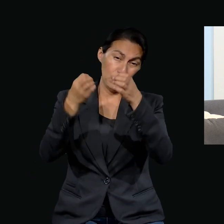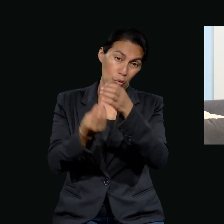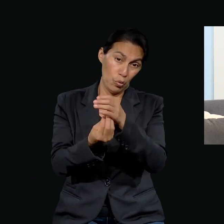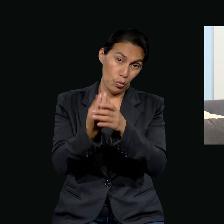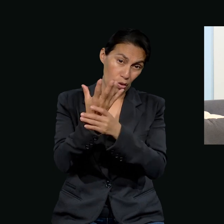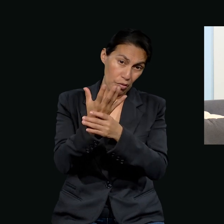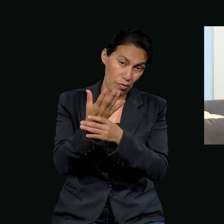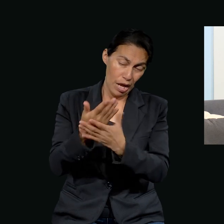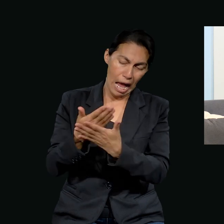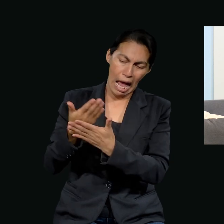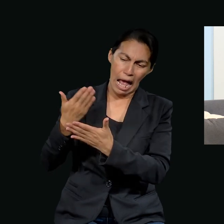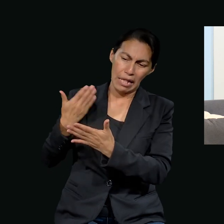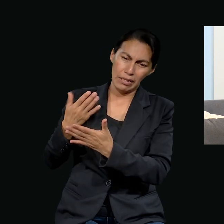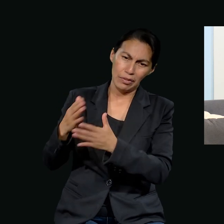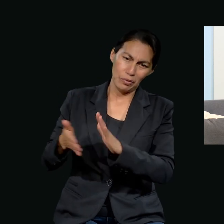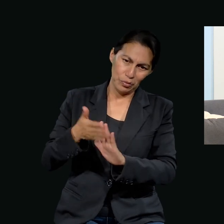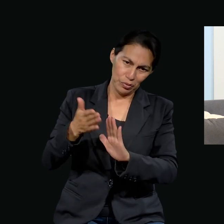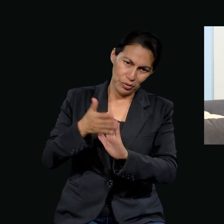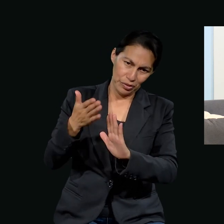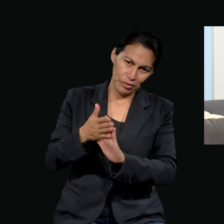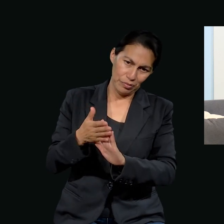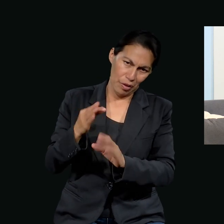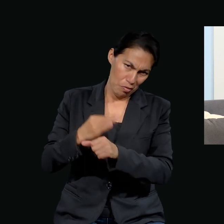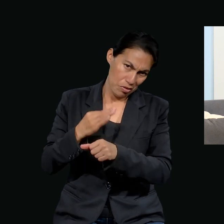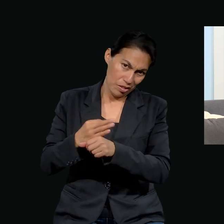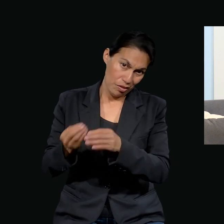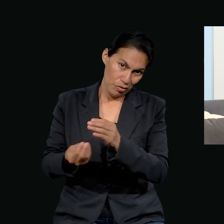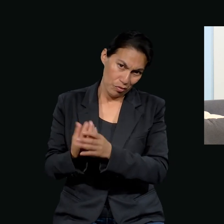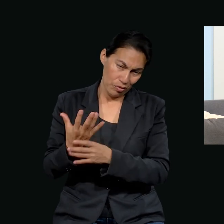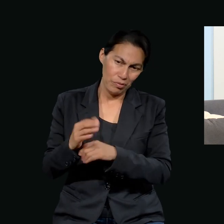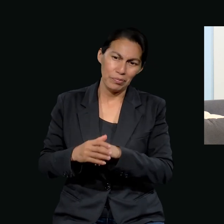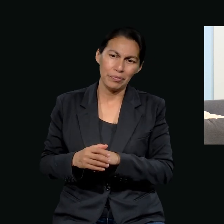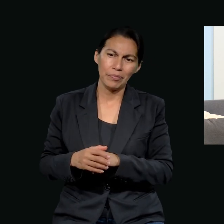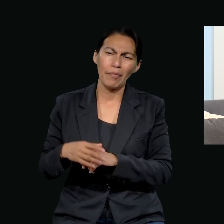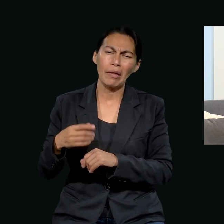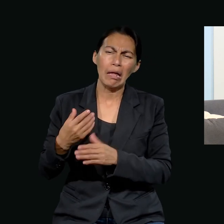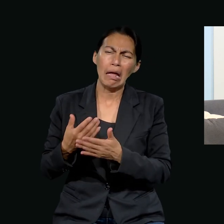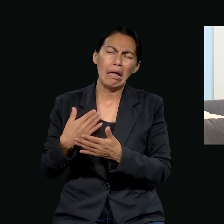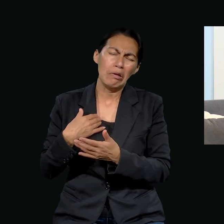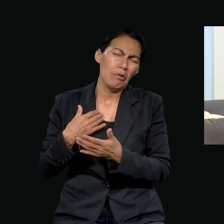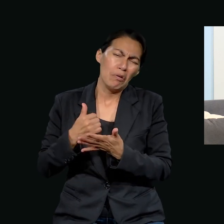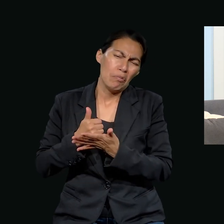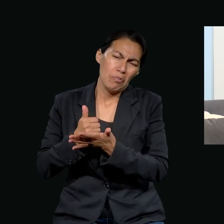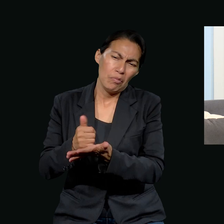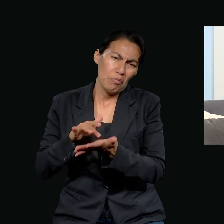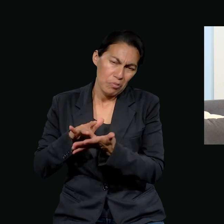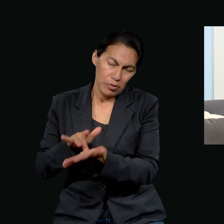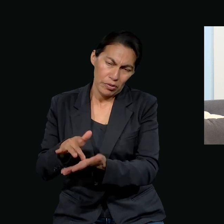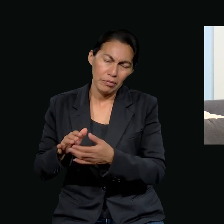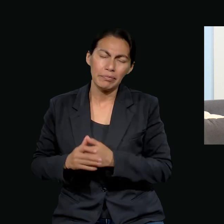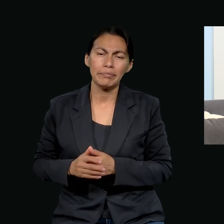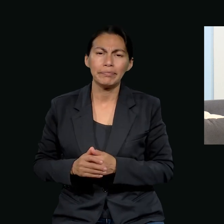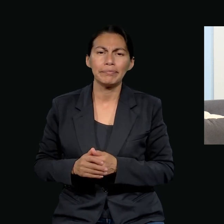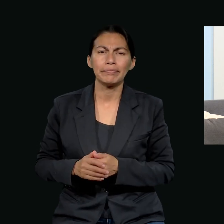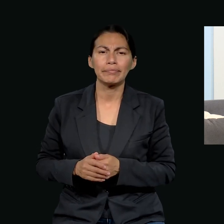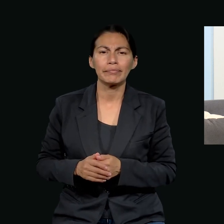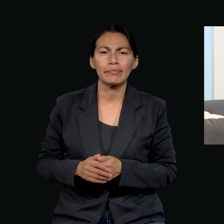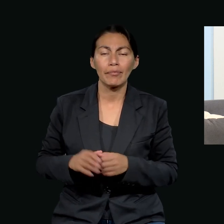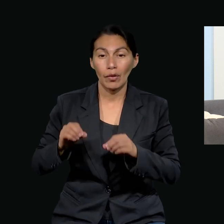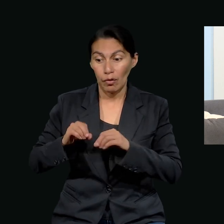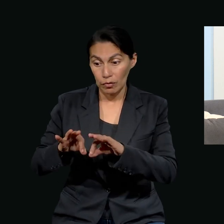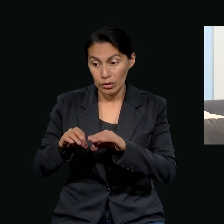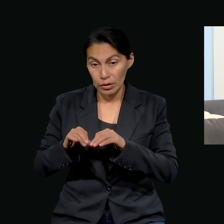ahora, bonito, ese lo estaban construyendo, que yo incluso ayudé a construirlo en algún momento. Y